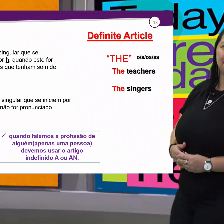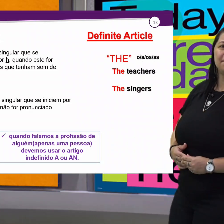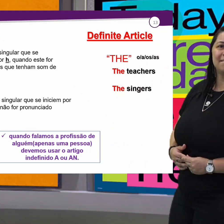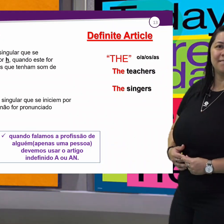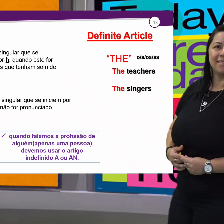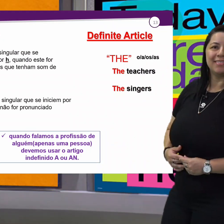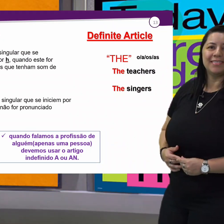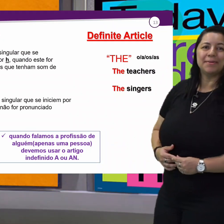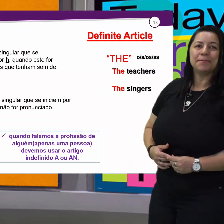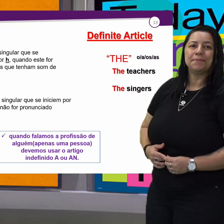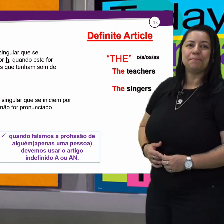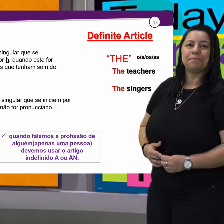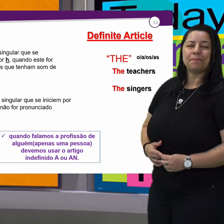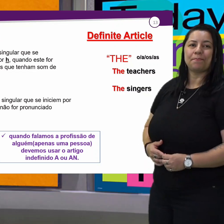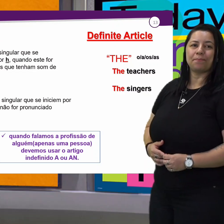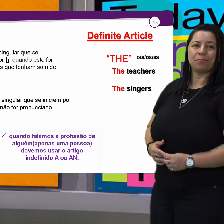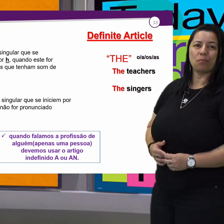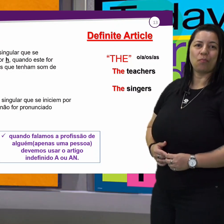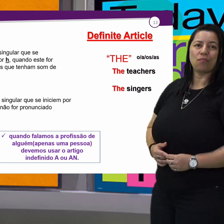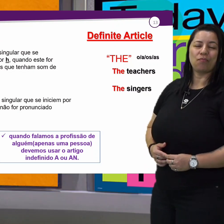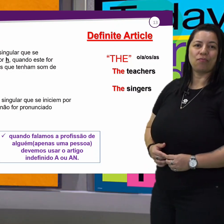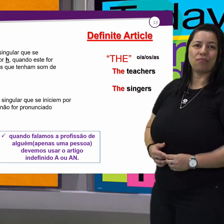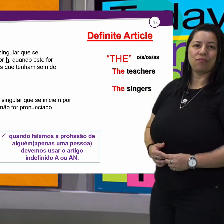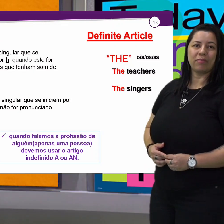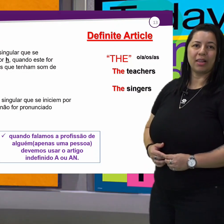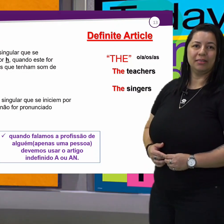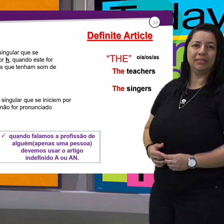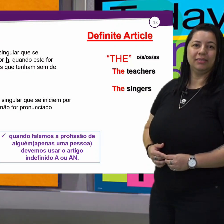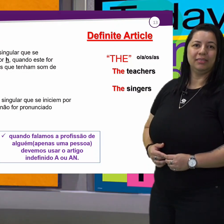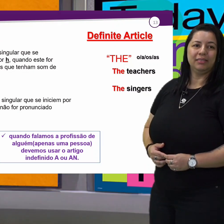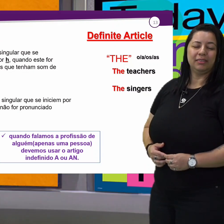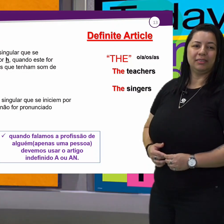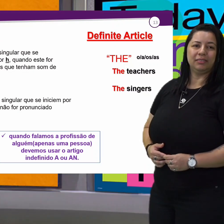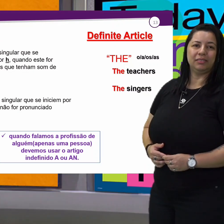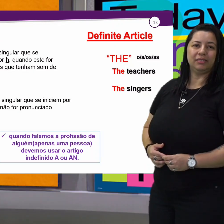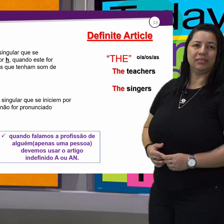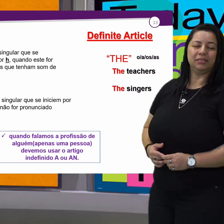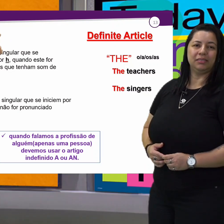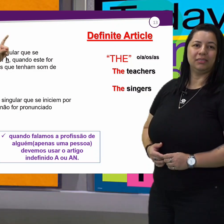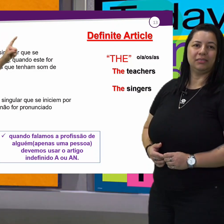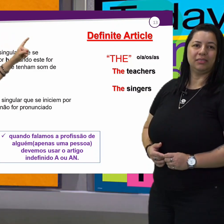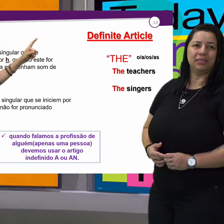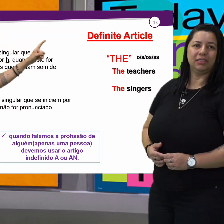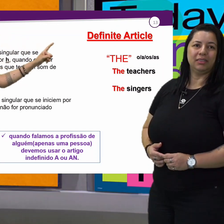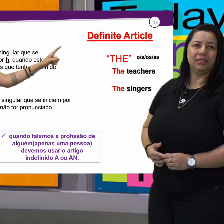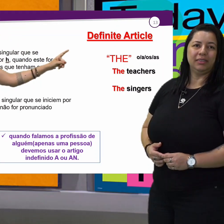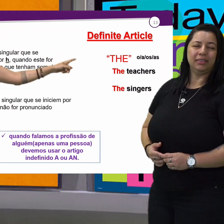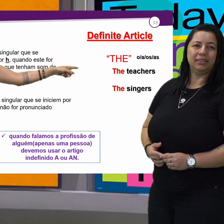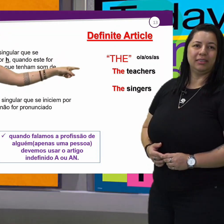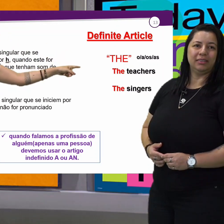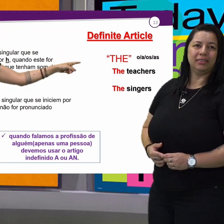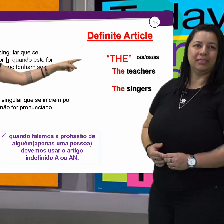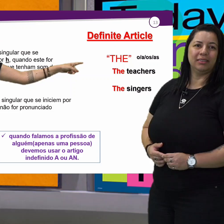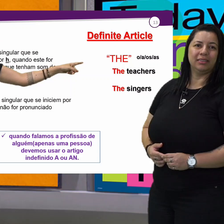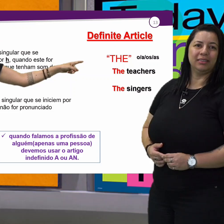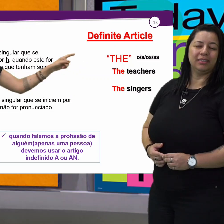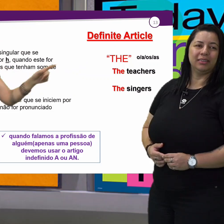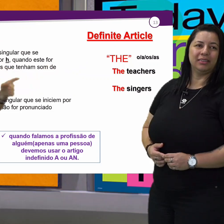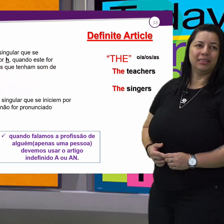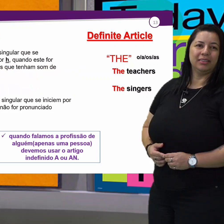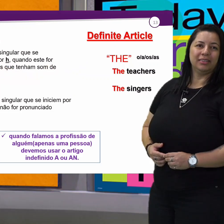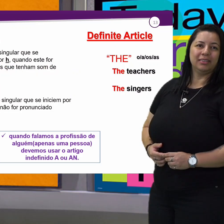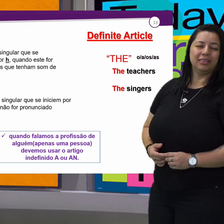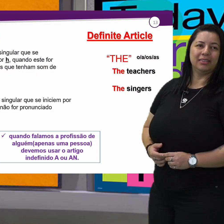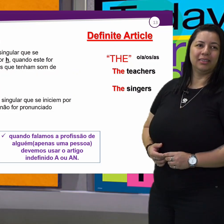os definite article. Eles são formados apenas por uma palavrinha, que é essa aqui, ó, o the,